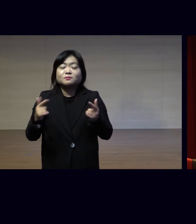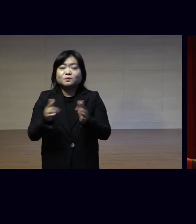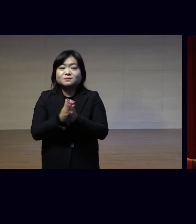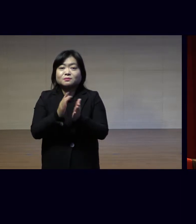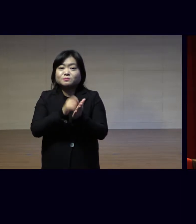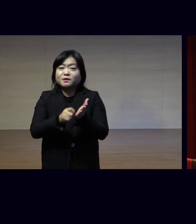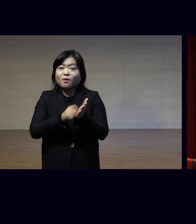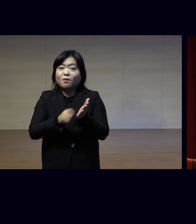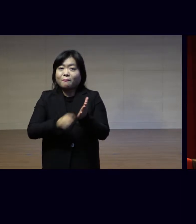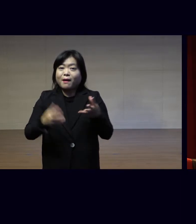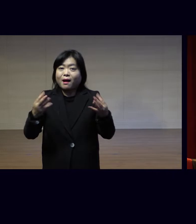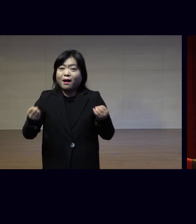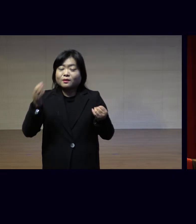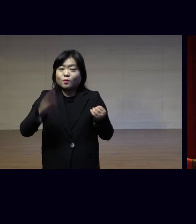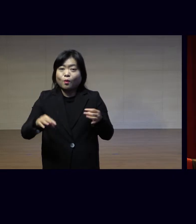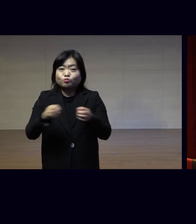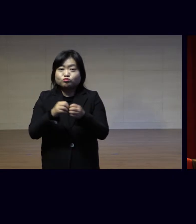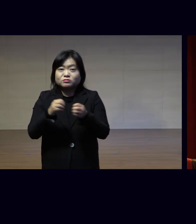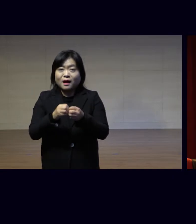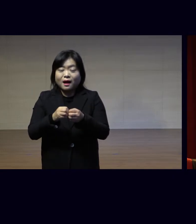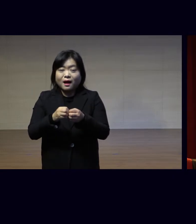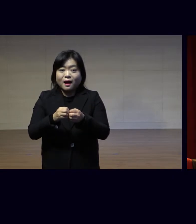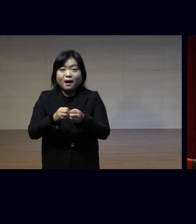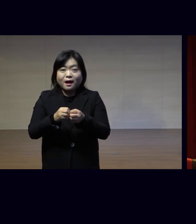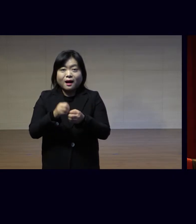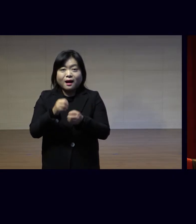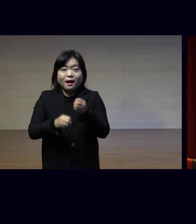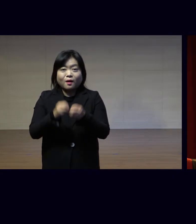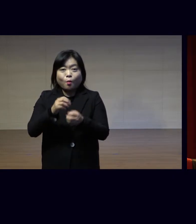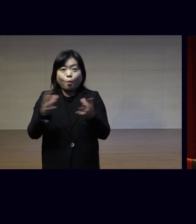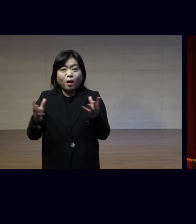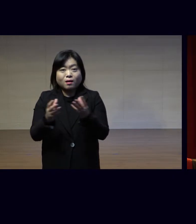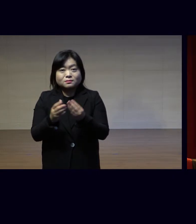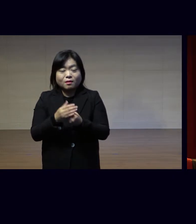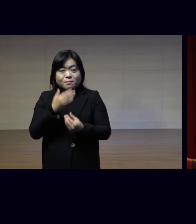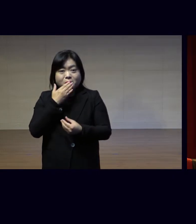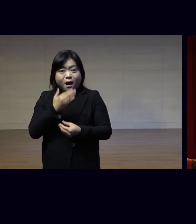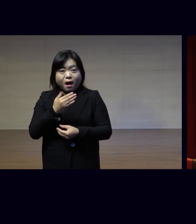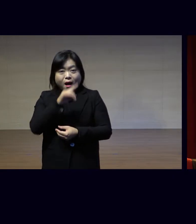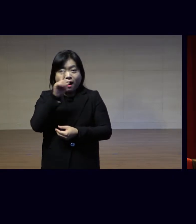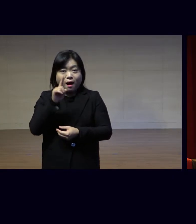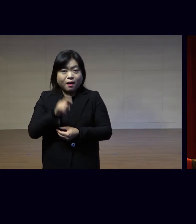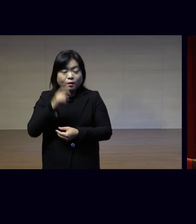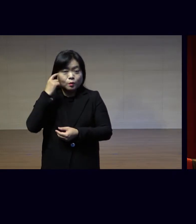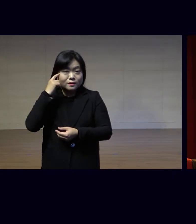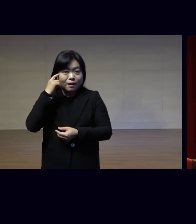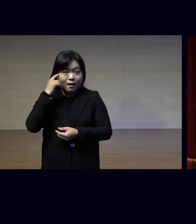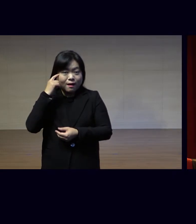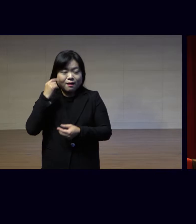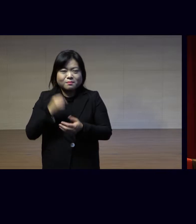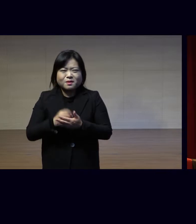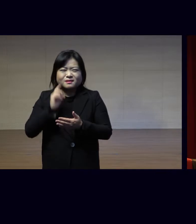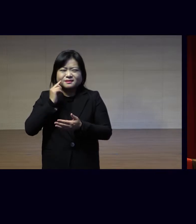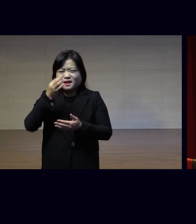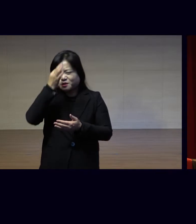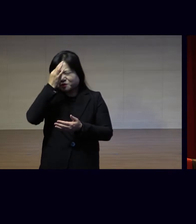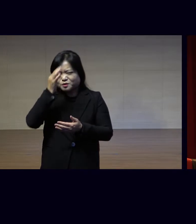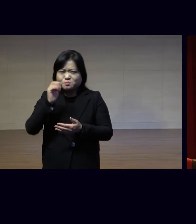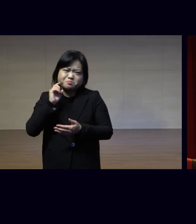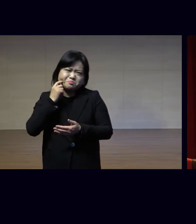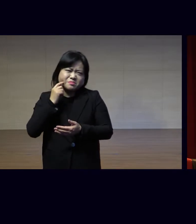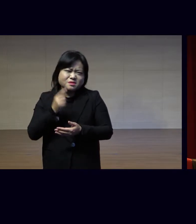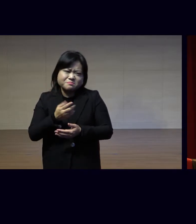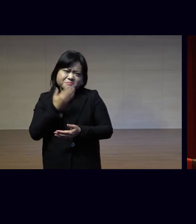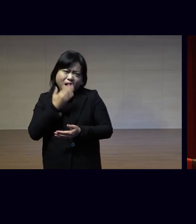하더라도 그것이 문학적으로 그렇게 완성도가 있었을까? 그냥 이제 쉽게 드는 생각입니다. 예술적인 무슨 미학이 그렇게